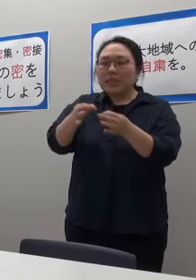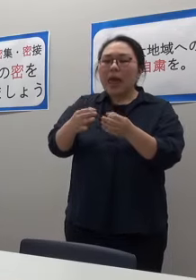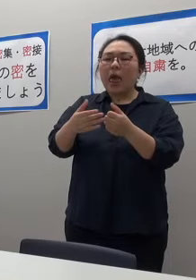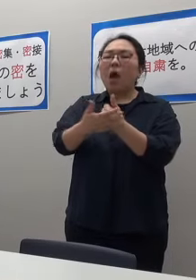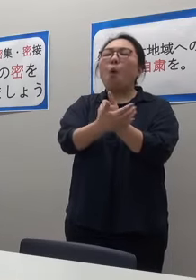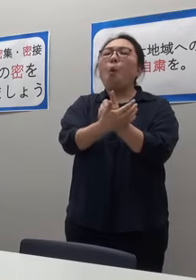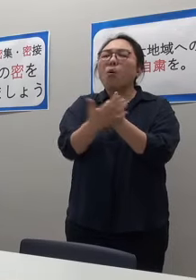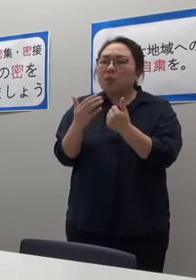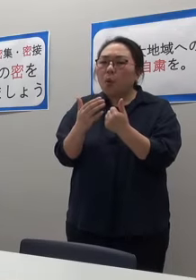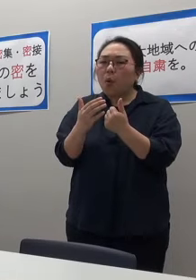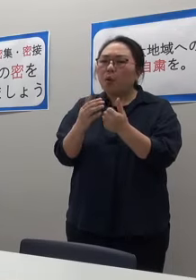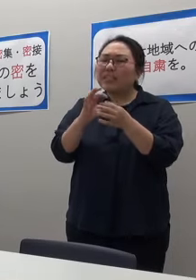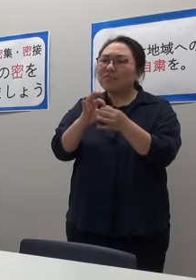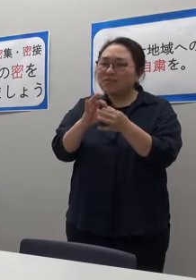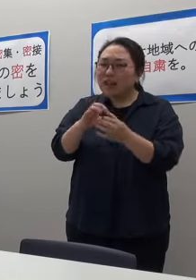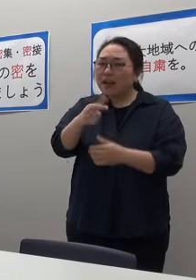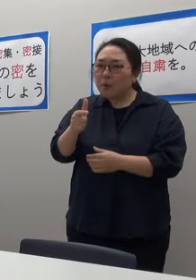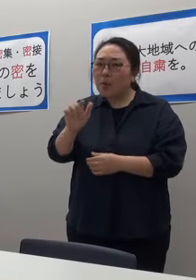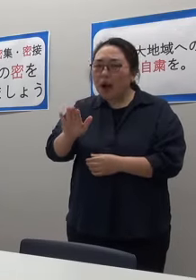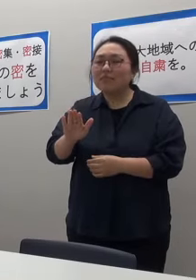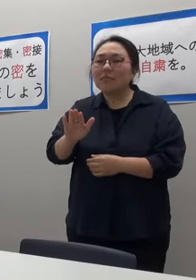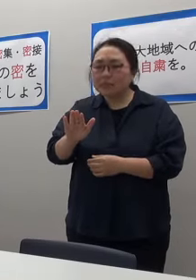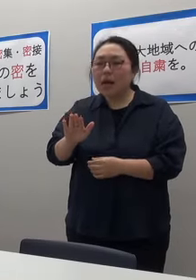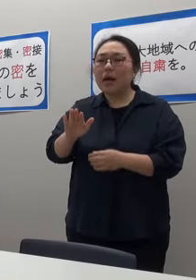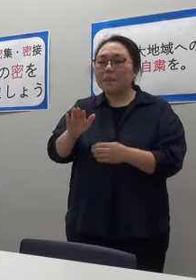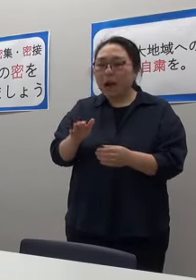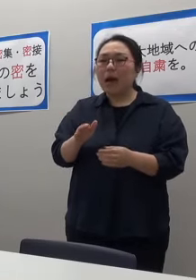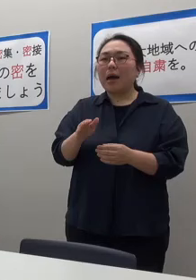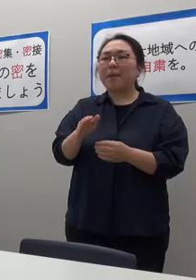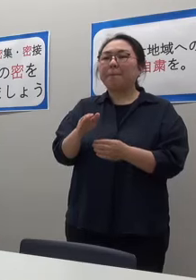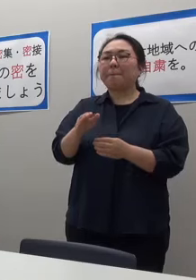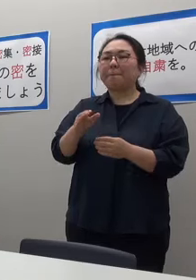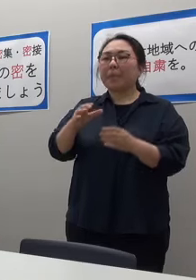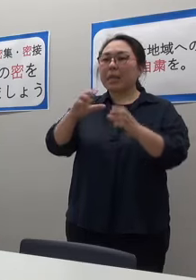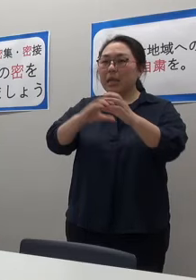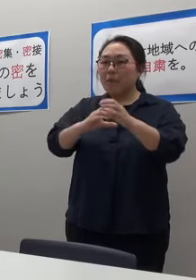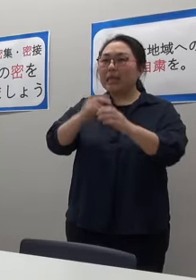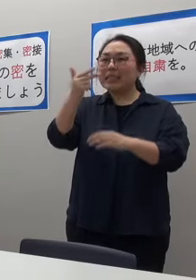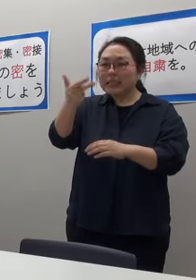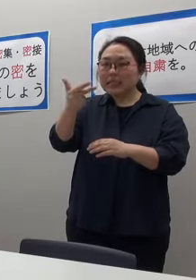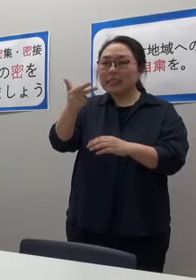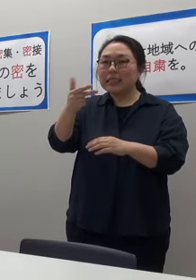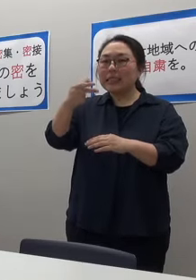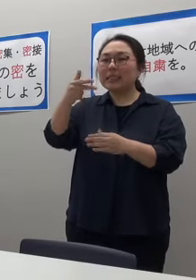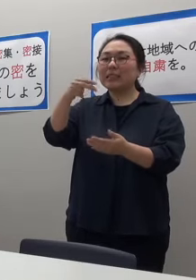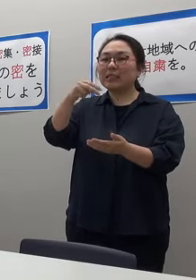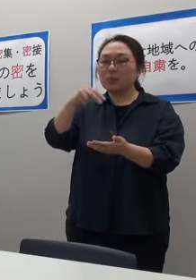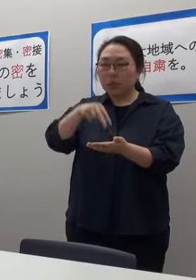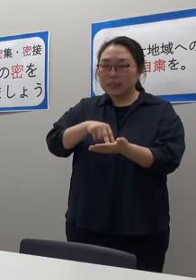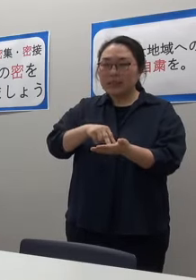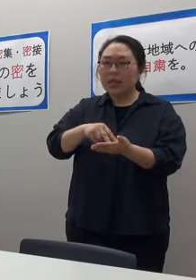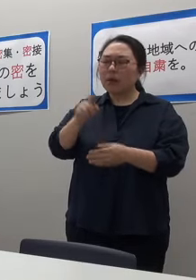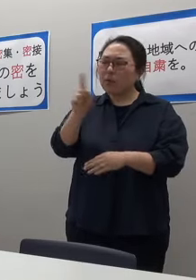がってくると思うんですけれども、あの市の独自策云々はとりあえず置いといとして、あの市長としては何かその補償についてどういうようなあり